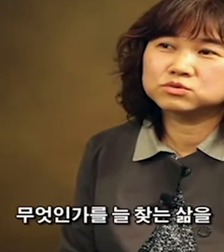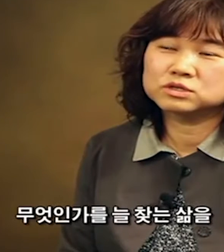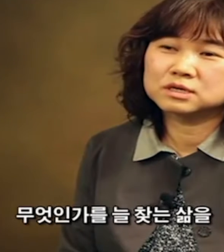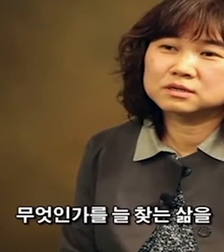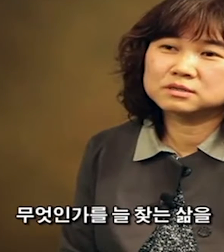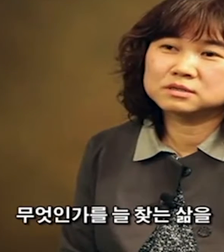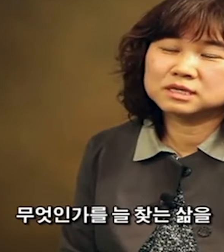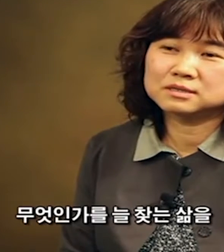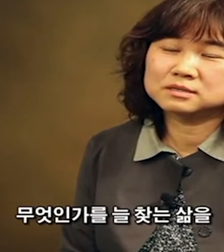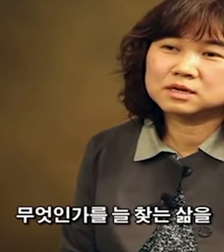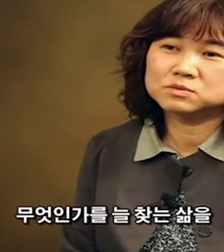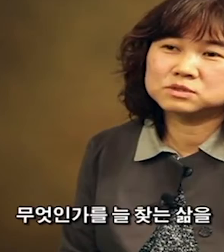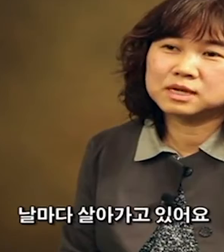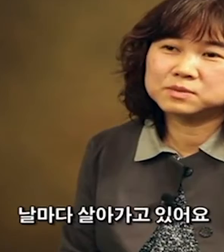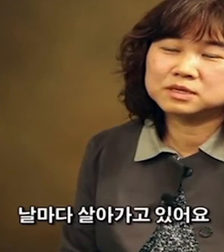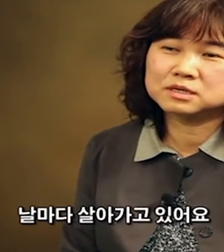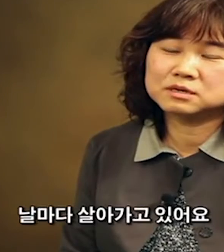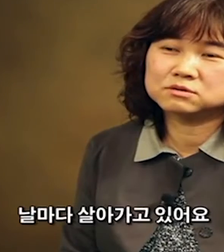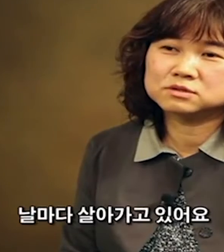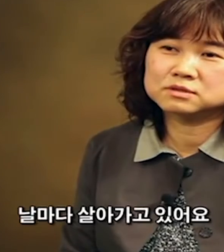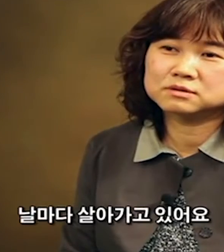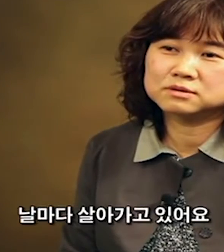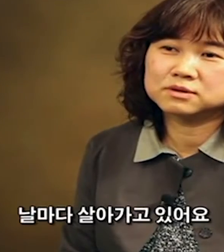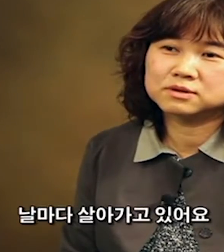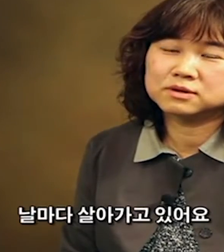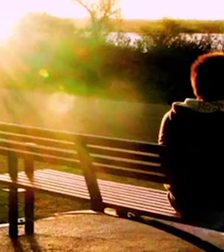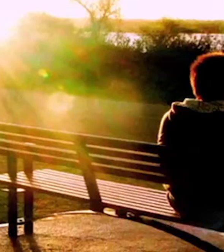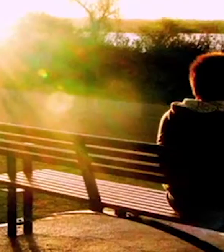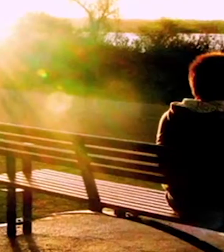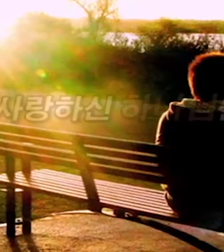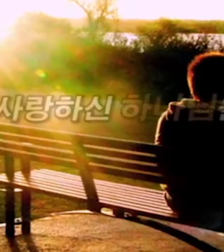것이 무엇인가를 늘 찾는 삶을 날마다 살아가고 있어요.